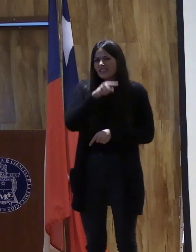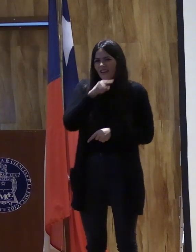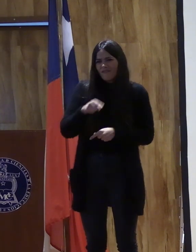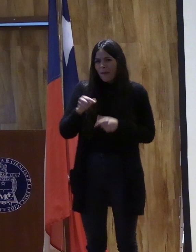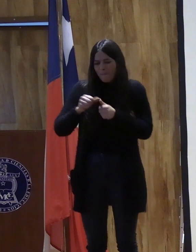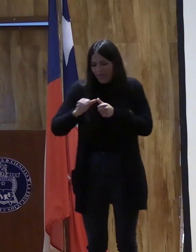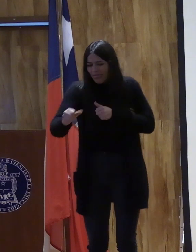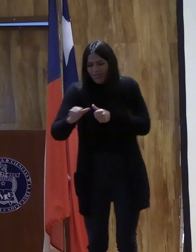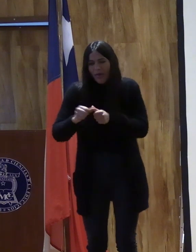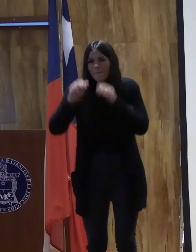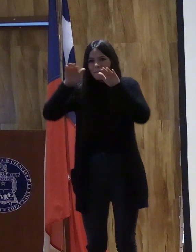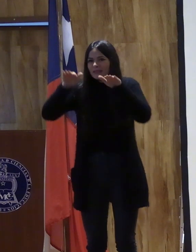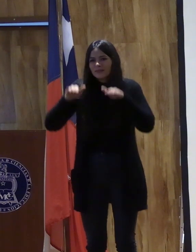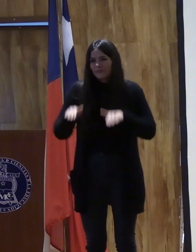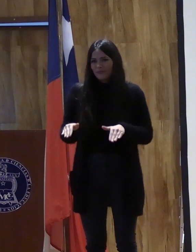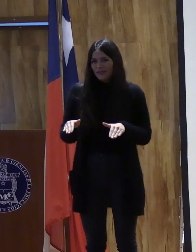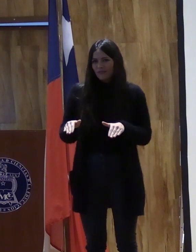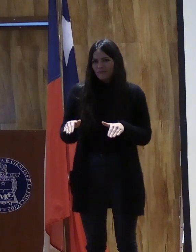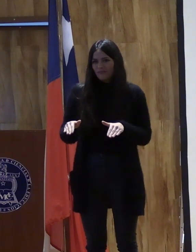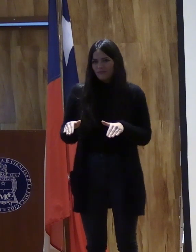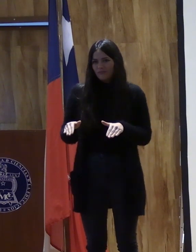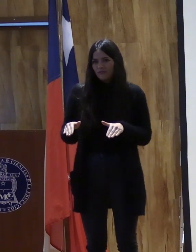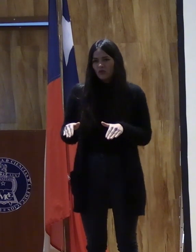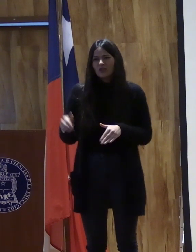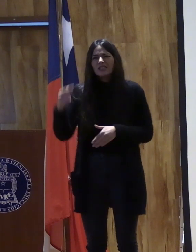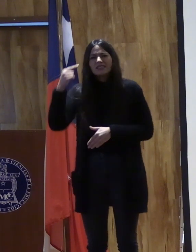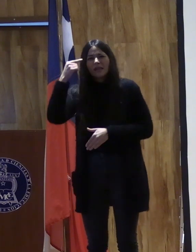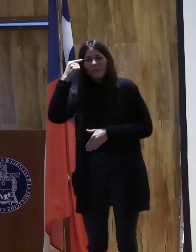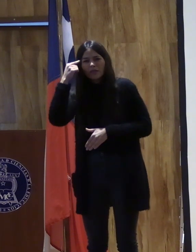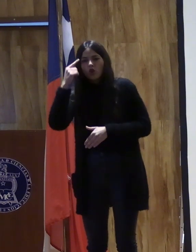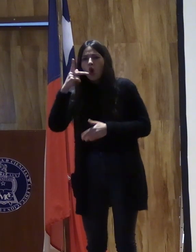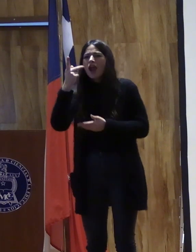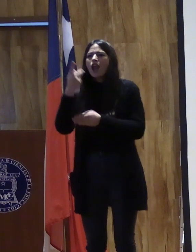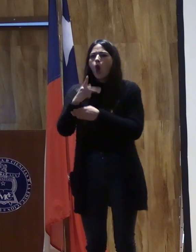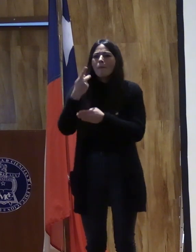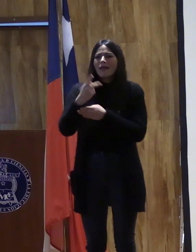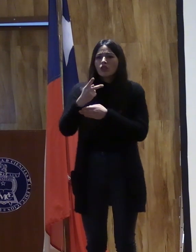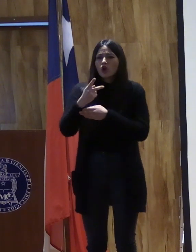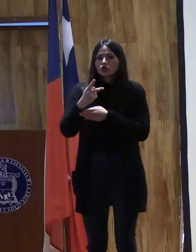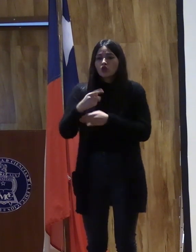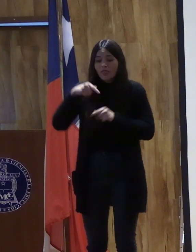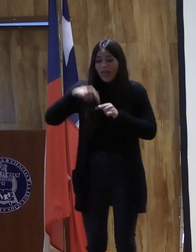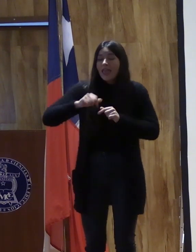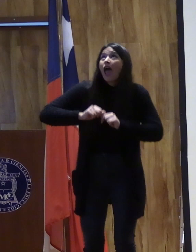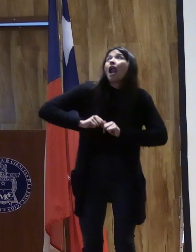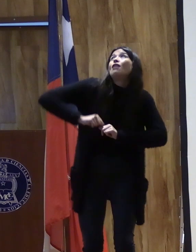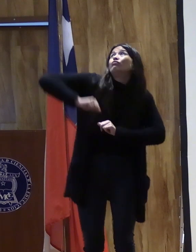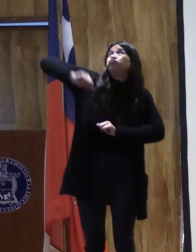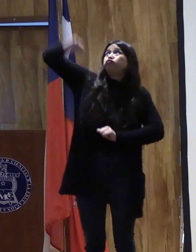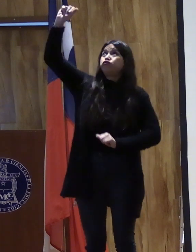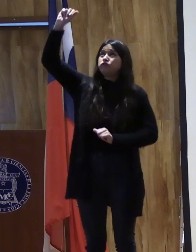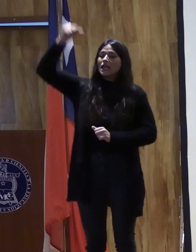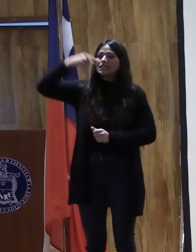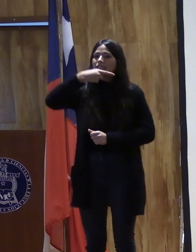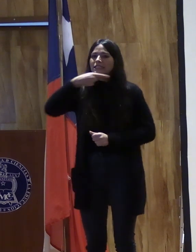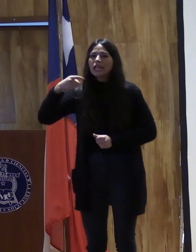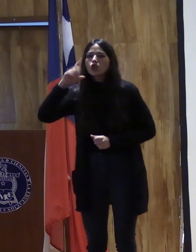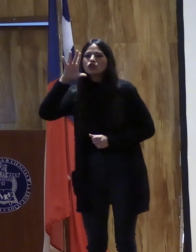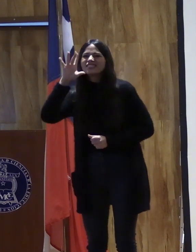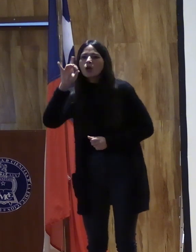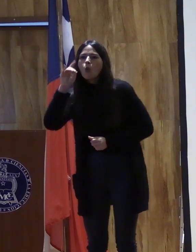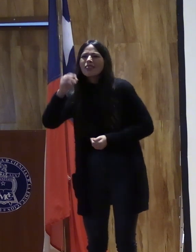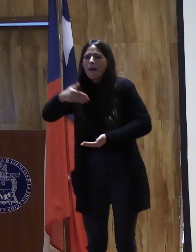mucho. Entonces, claro, si uno empieza a hablar en kilómetros, la distancia de aquí al Sol son